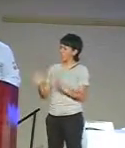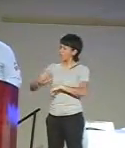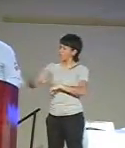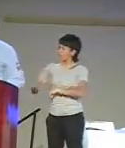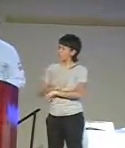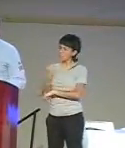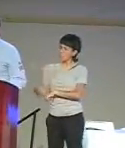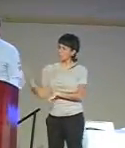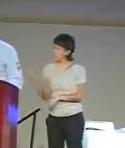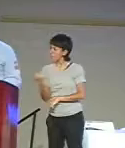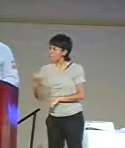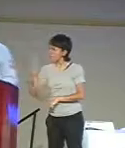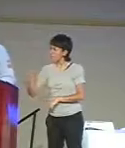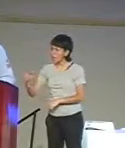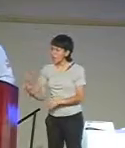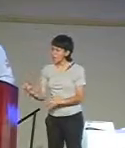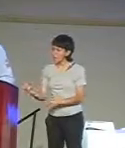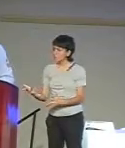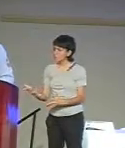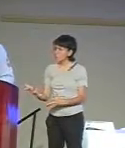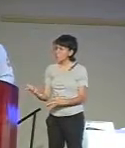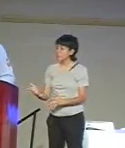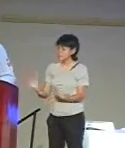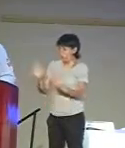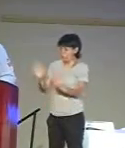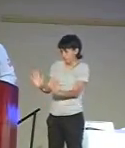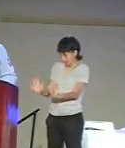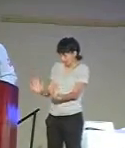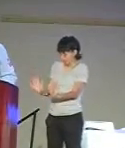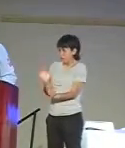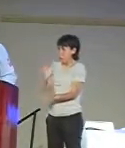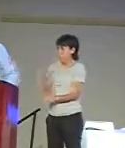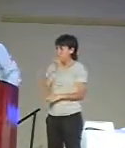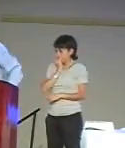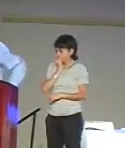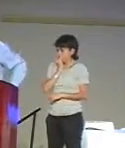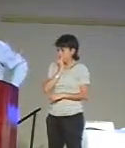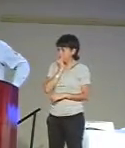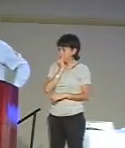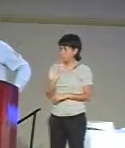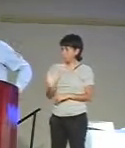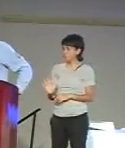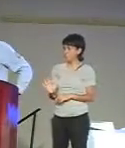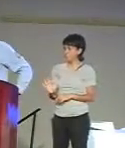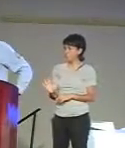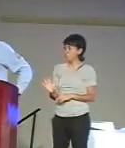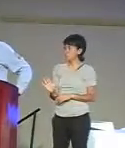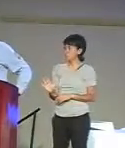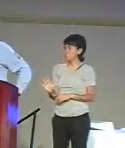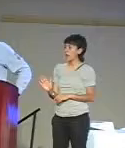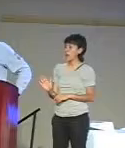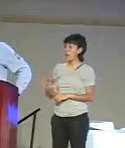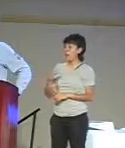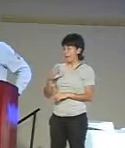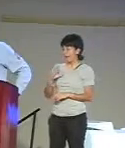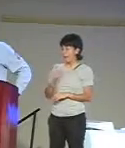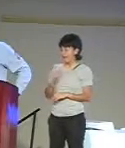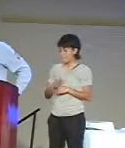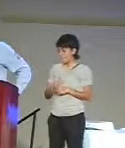discúlpenme, pero así como hay algunos,